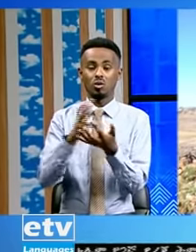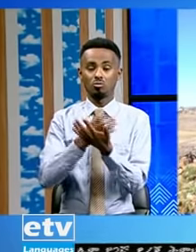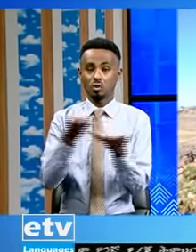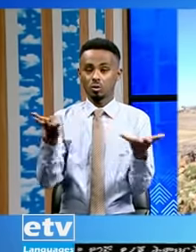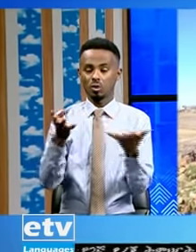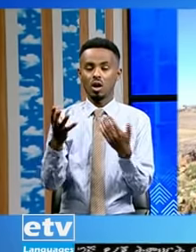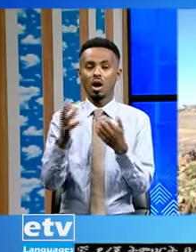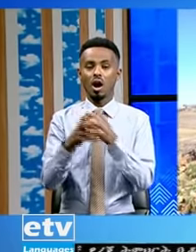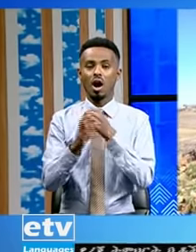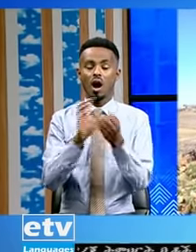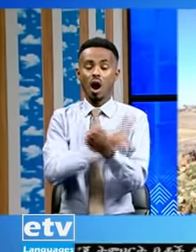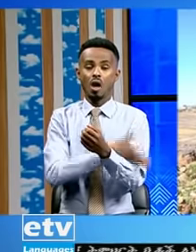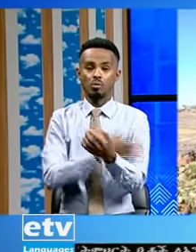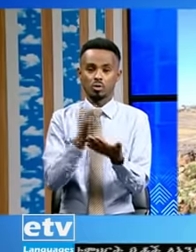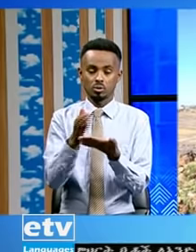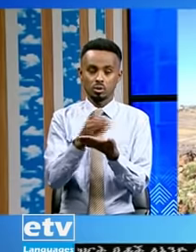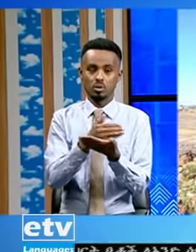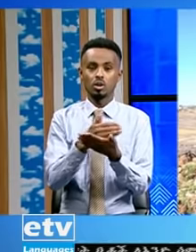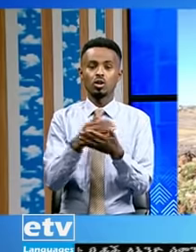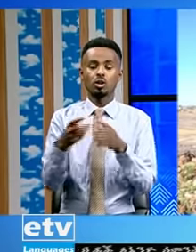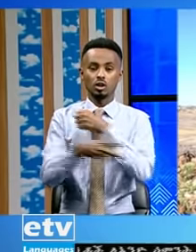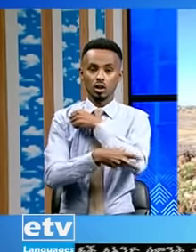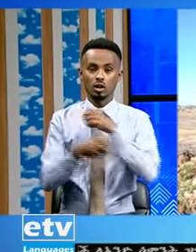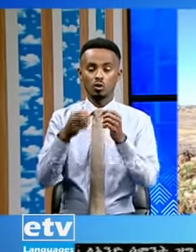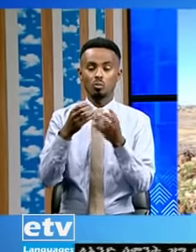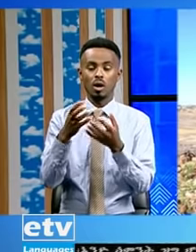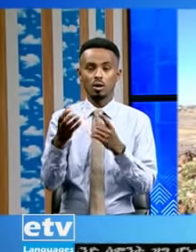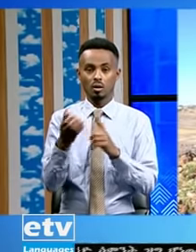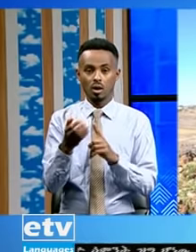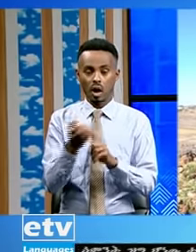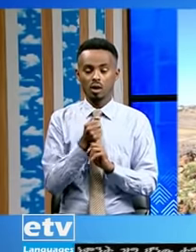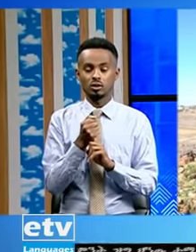መሰብሰብ፣ የሰረቀውን ማስቀረት፣ ትጥቅ ማስቀረት፣